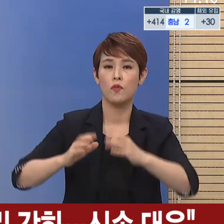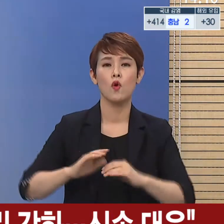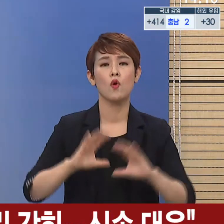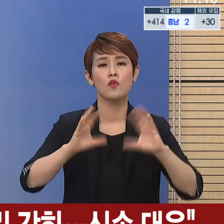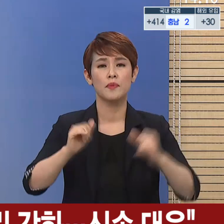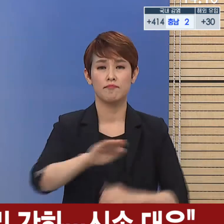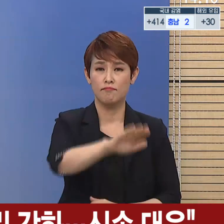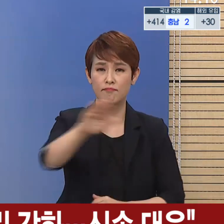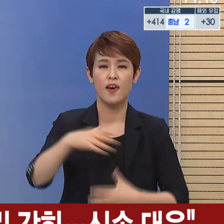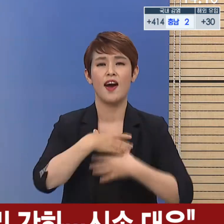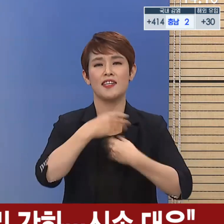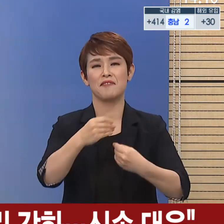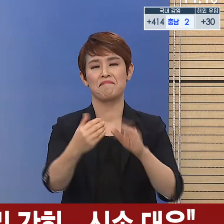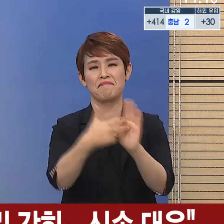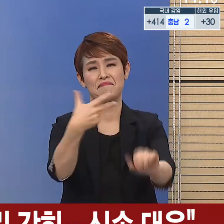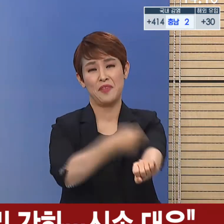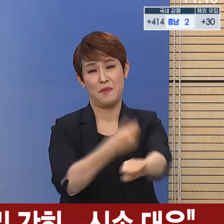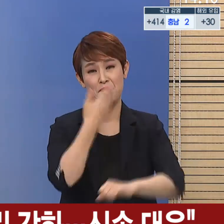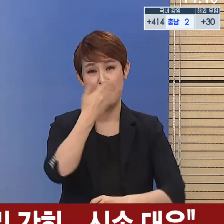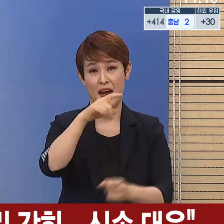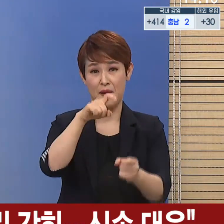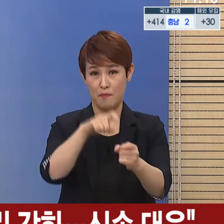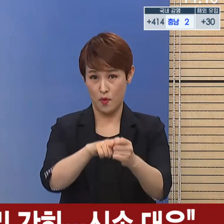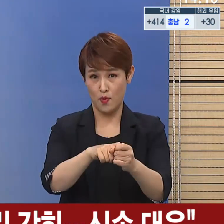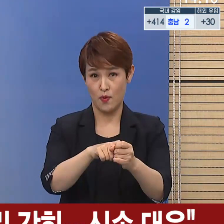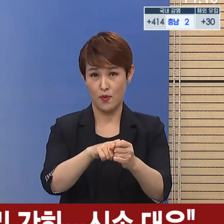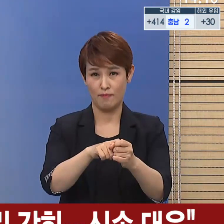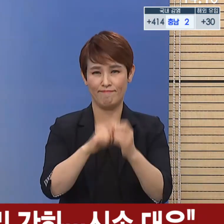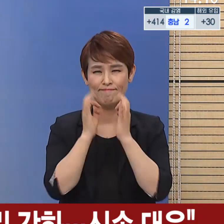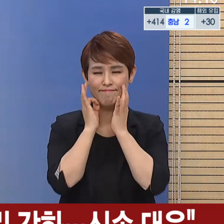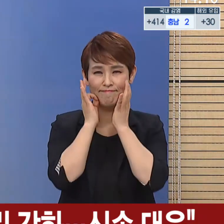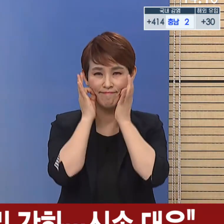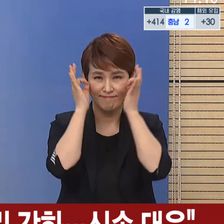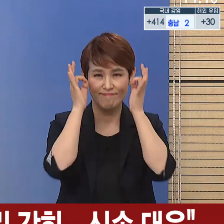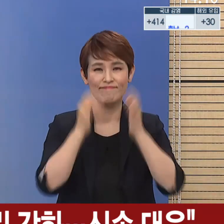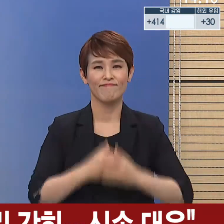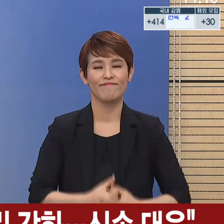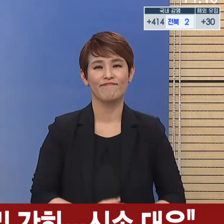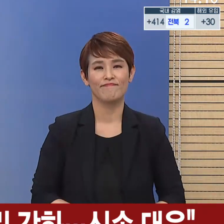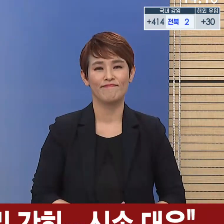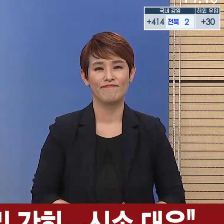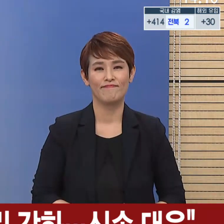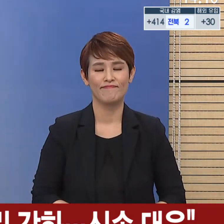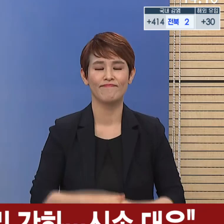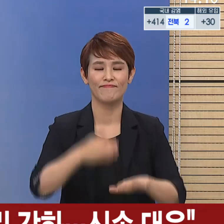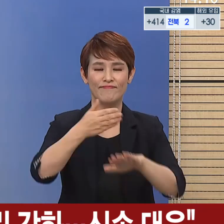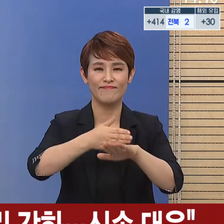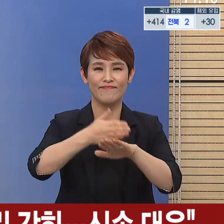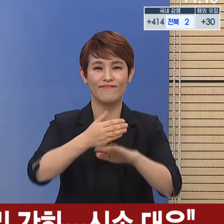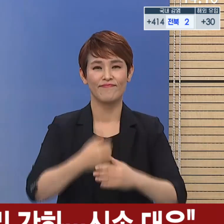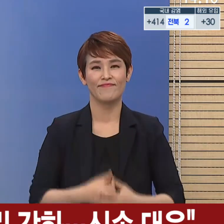국민들께서 안심하고 백신을 접종받으실 수 있도록 최선을 다하겠습니다. 감사합니다.